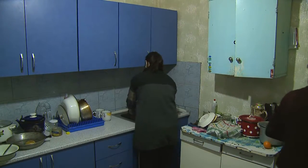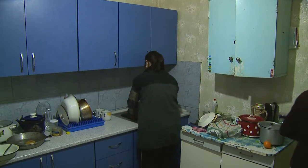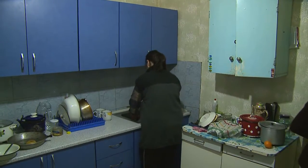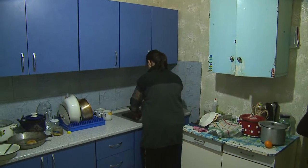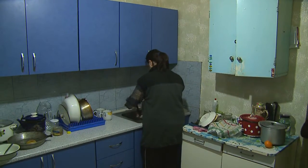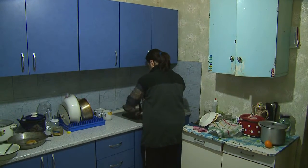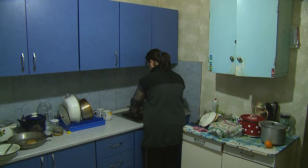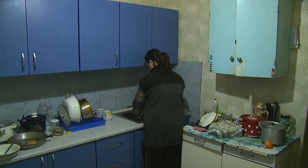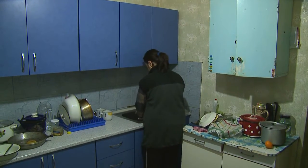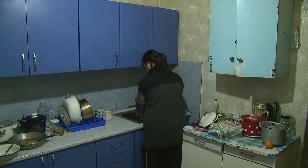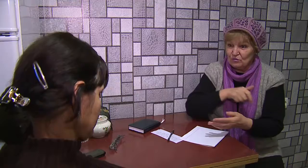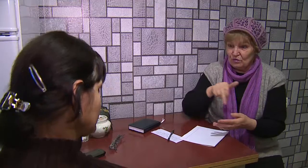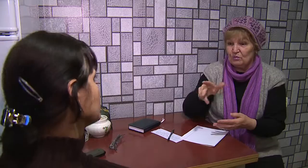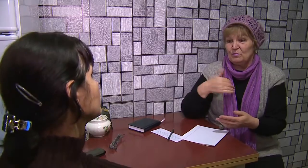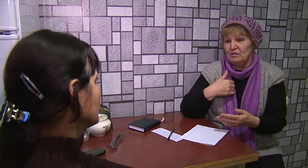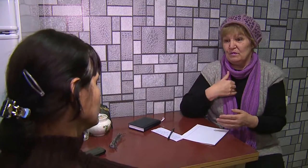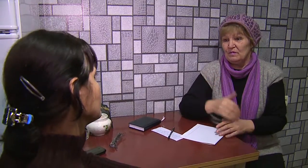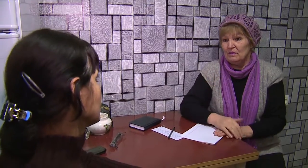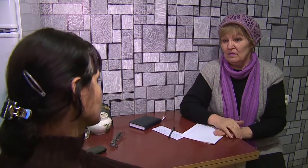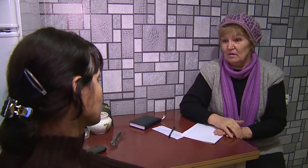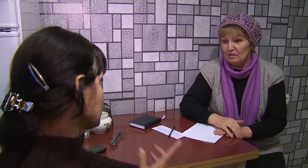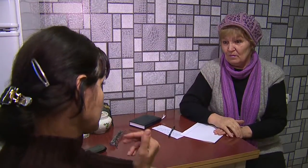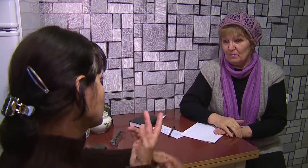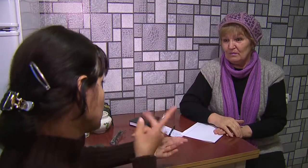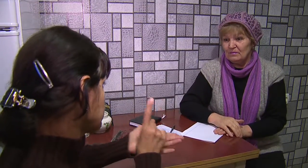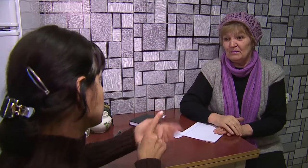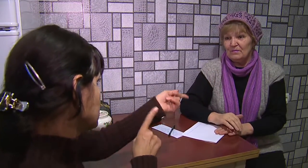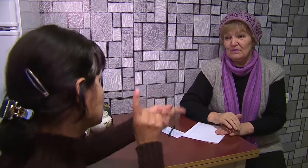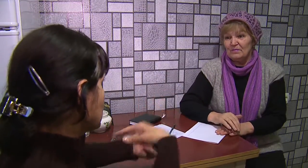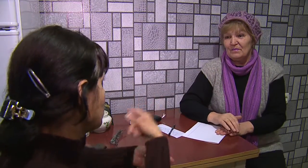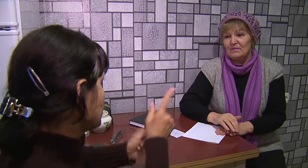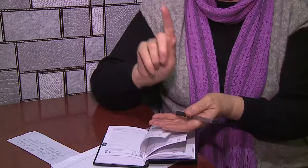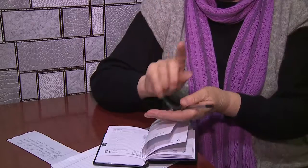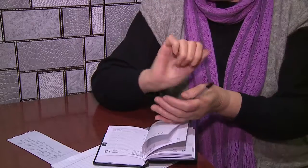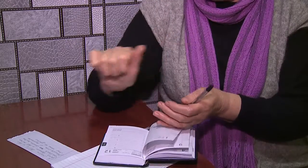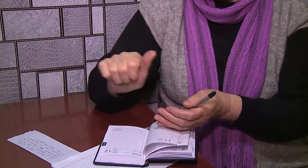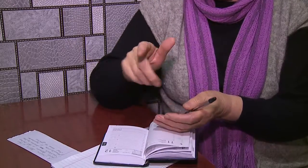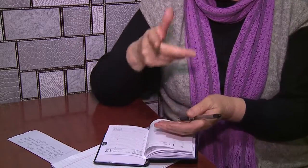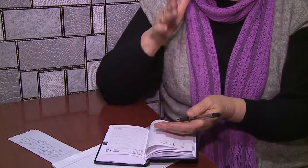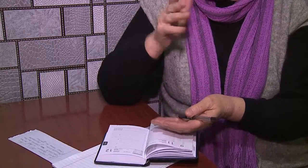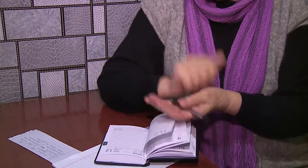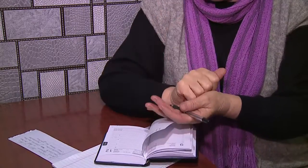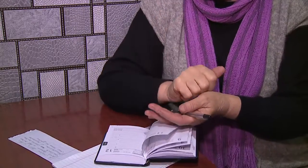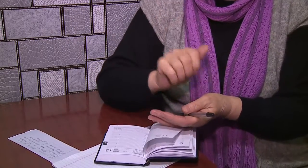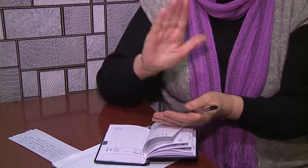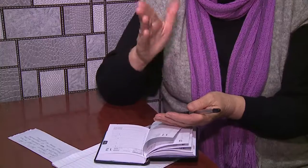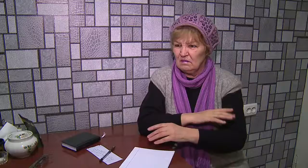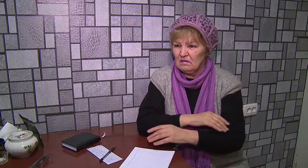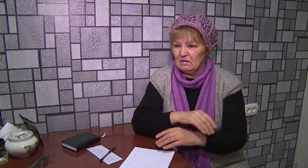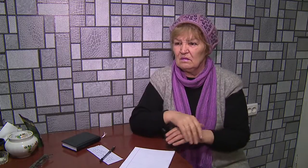есть даже свой комендант. Екатерина Черниенко работает здесь уже 40 лет. Кроме основной работы, выполняет функции сурдопереводчика. Без ее